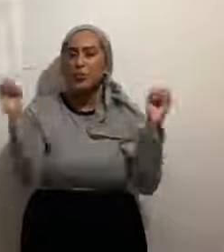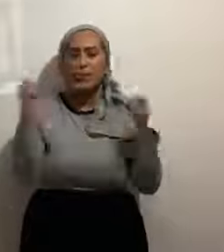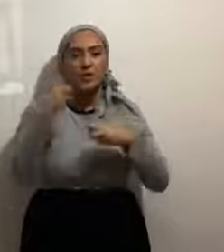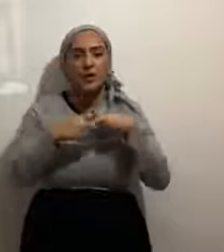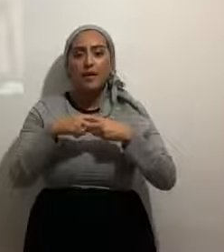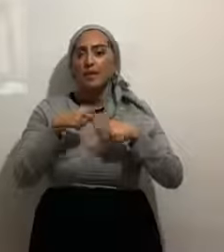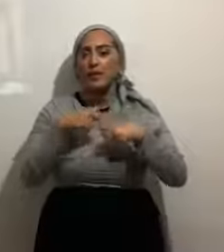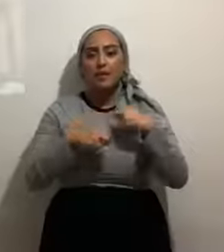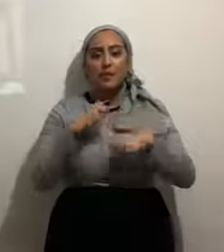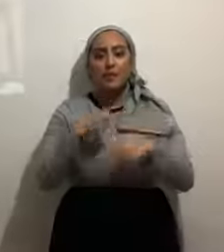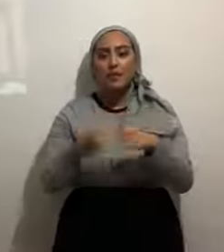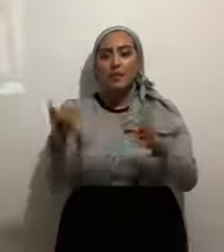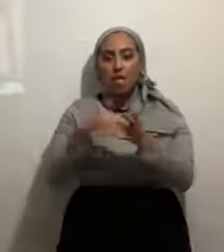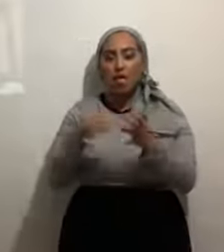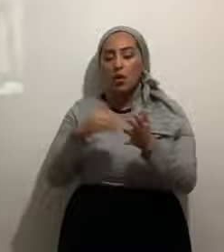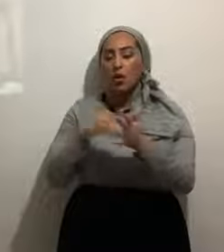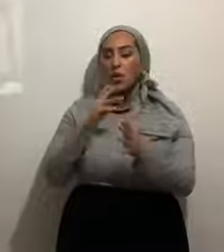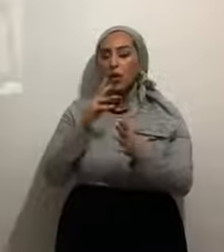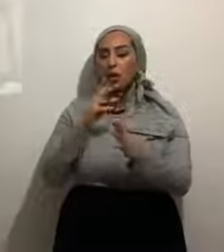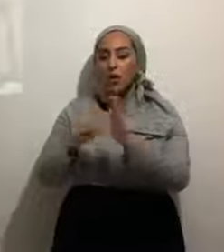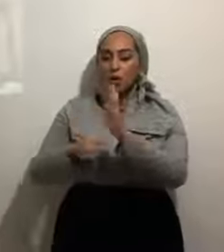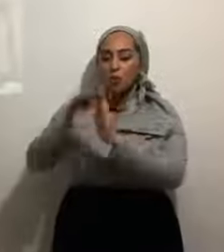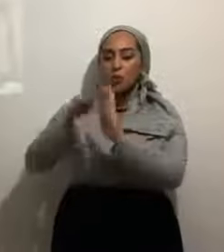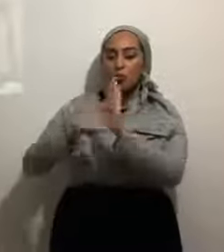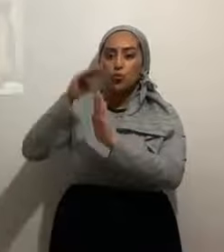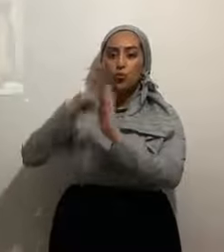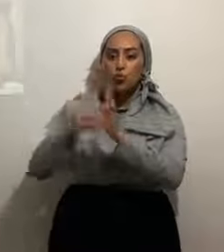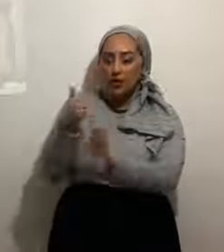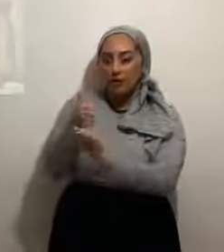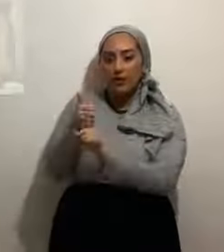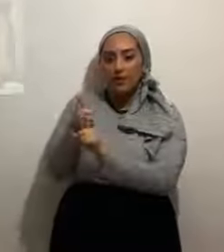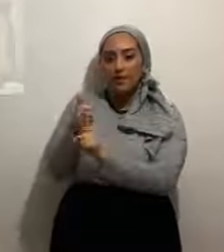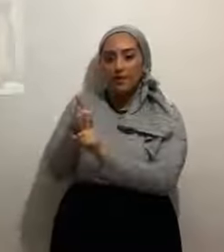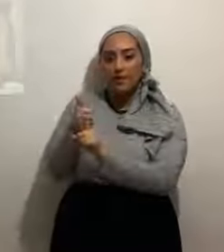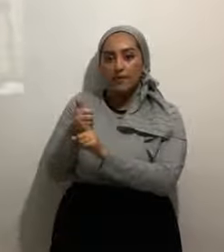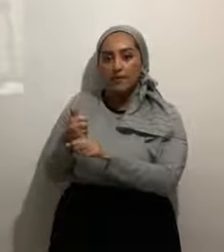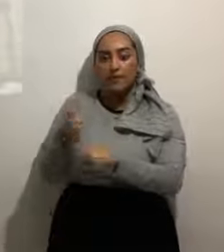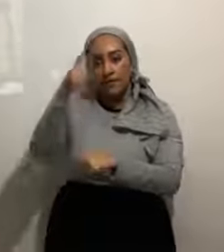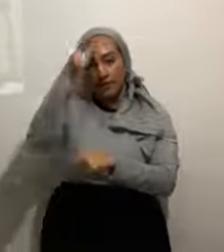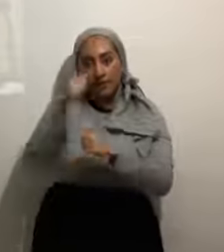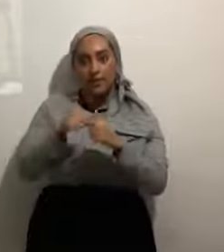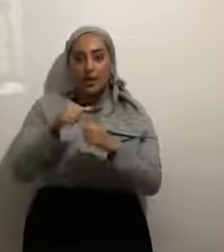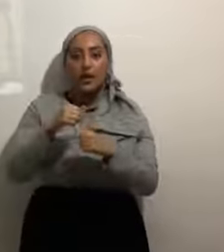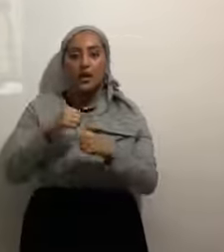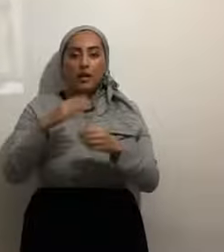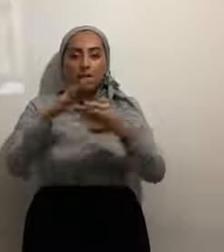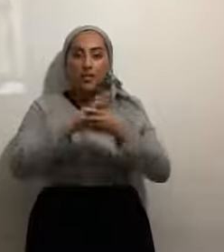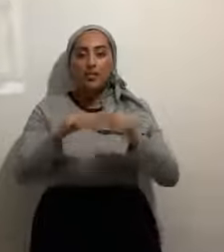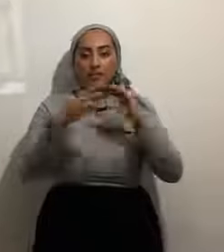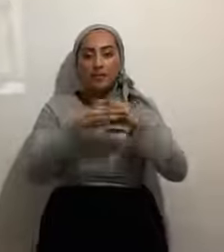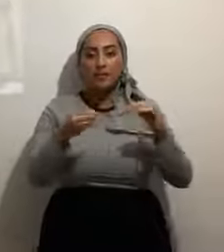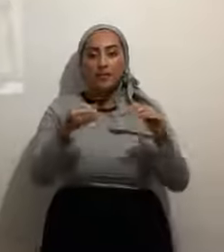en reproducir esta agua. ¿O no reprodujo la harina de la viuda a través del profeta